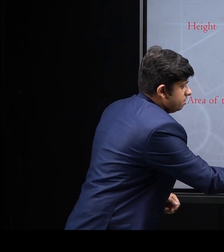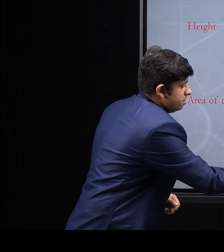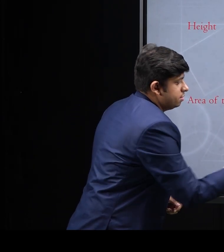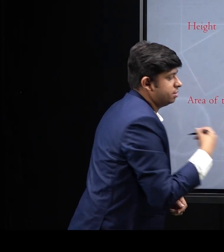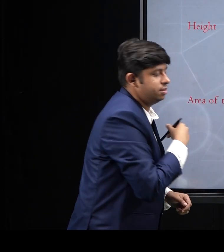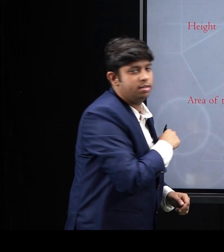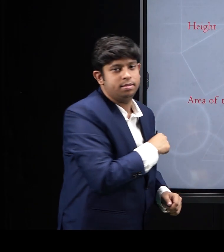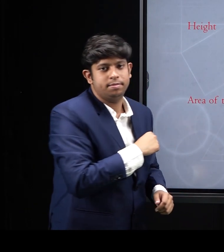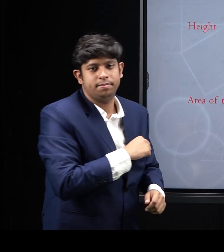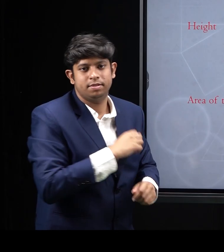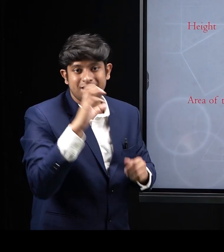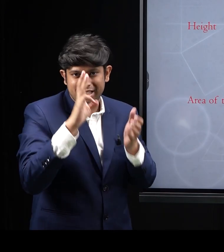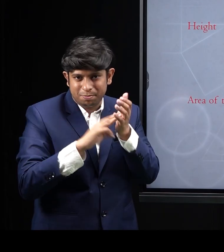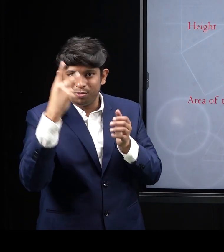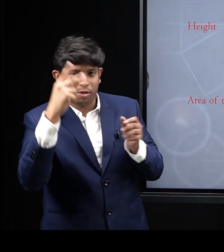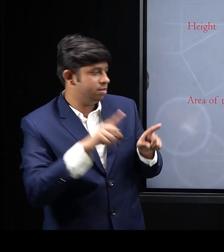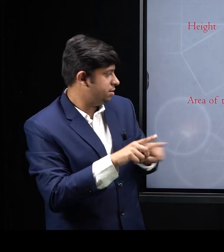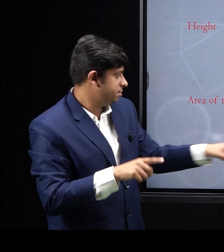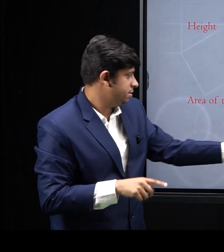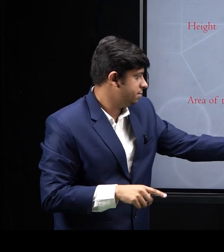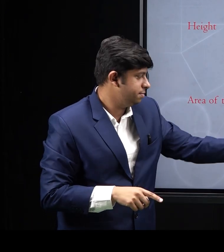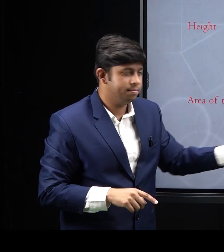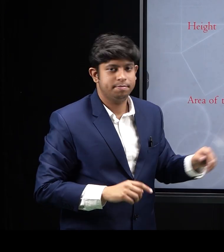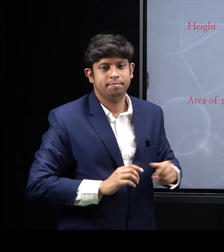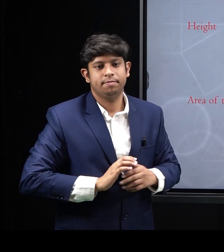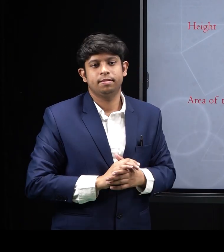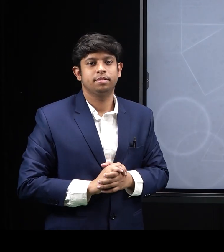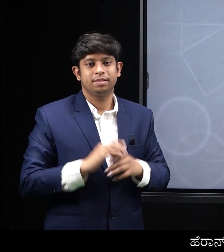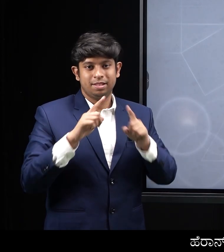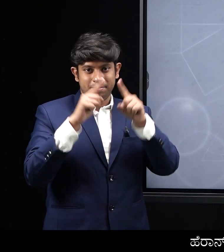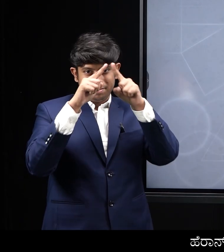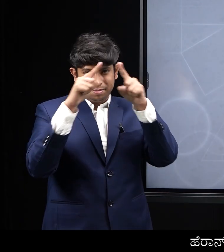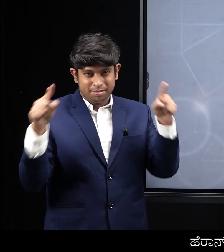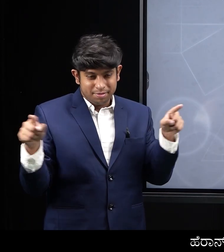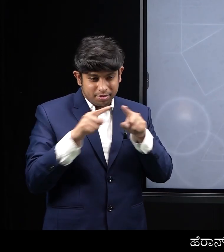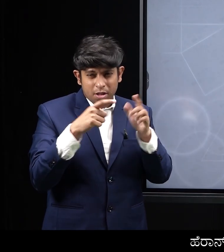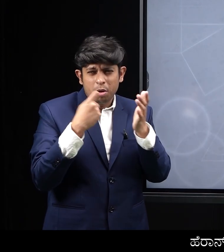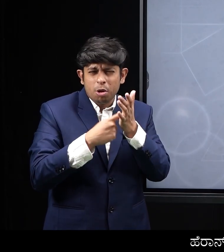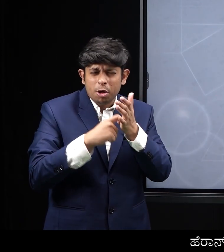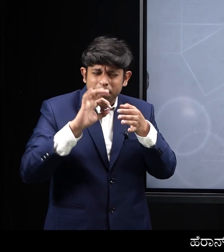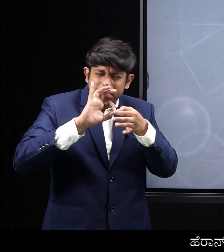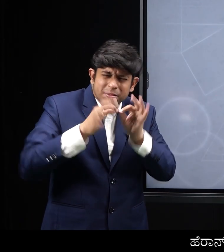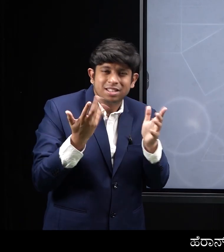ಟು 4 ಸ್ಕ್ವೇರ್ ರೂಟ್ 15 ಸೆಂಟಿಮೀಟರ್ ಸ್ಕ್ವೇರ್. ಹೆರಾನ್ ಸೂತ್ರದಿಂದ ತ್ರಿಕೋನದ